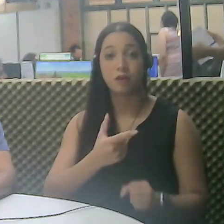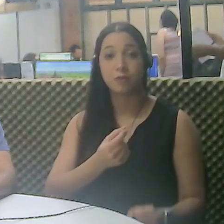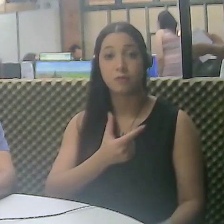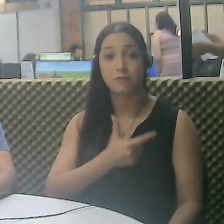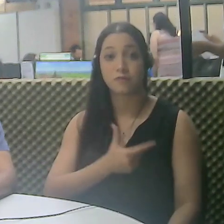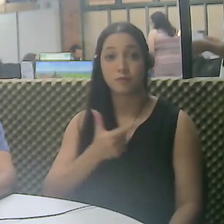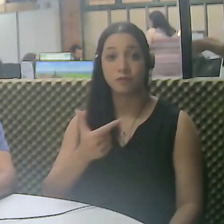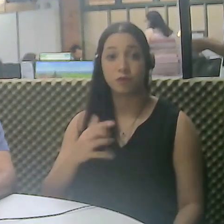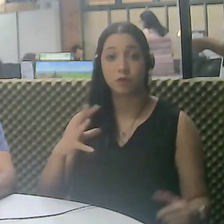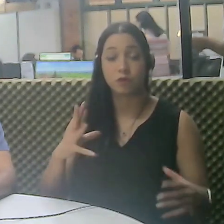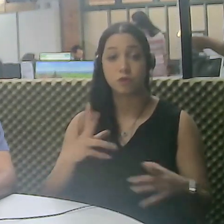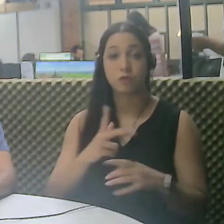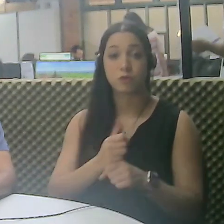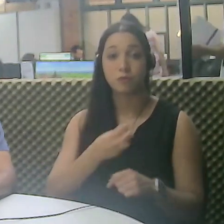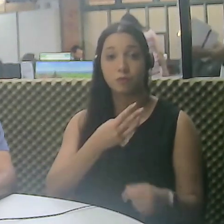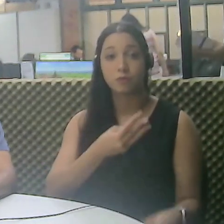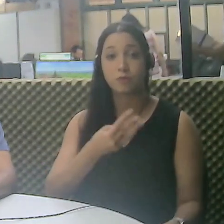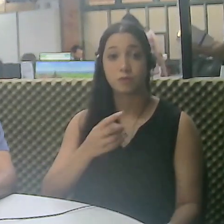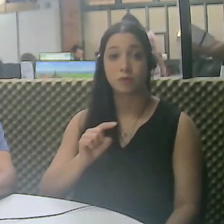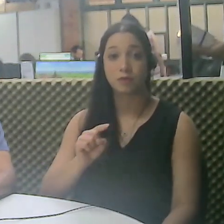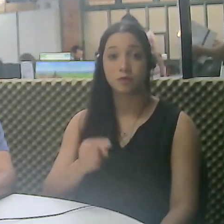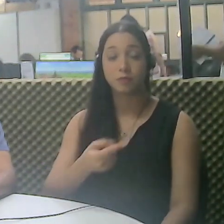2022 um total de